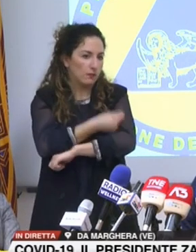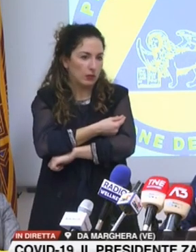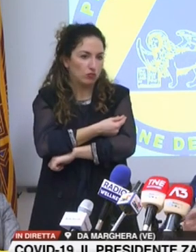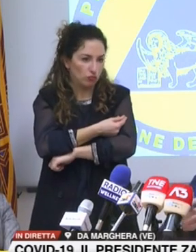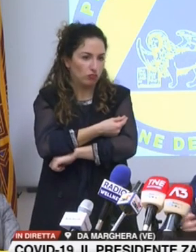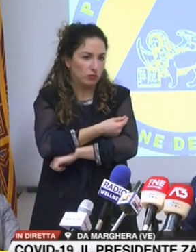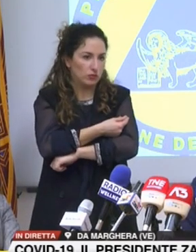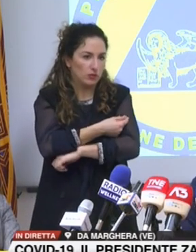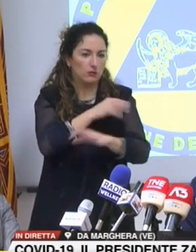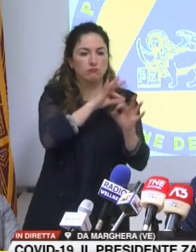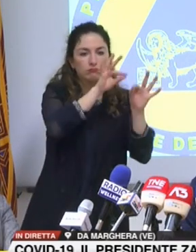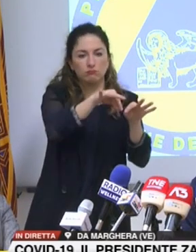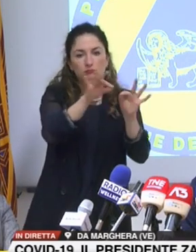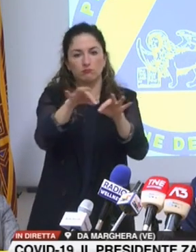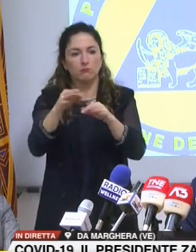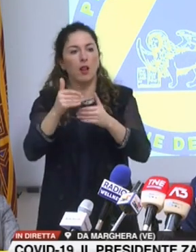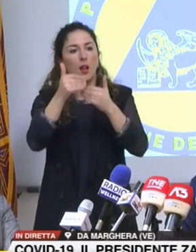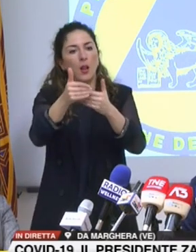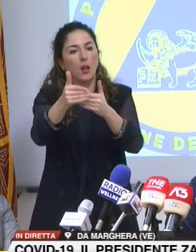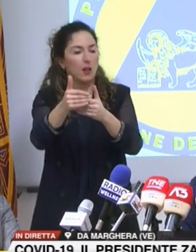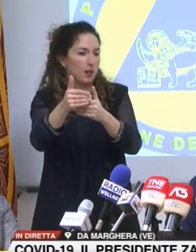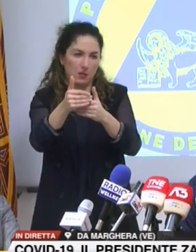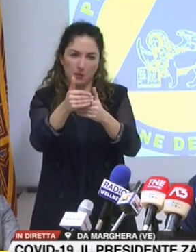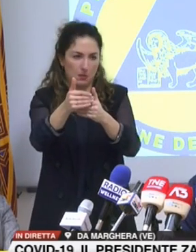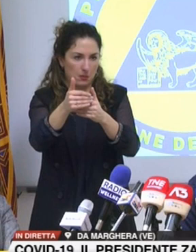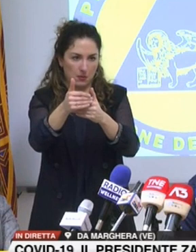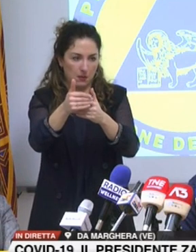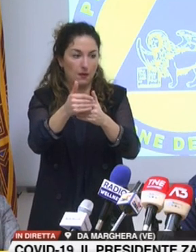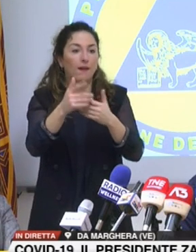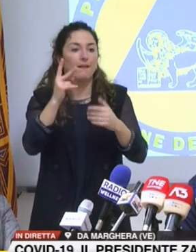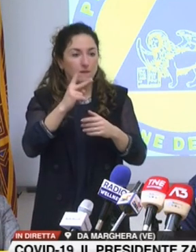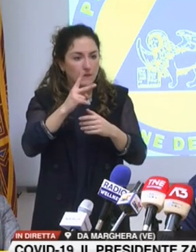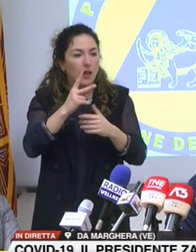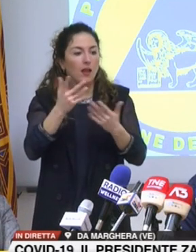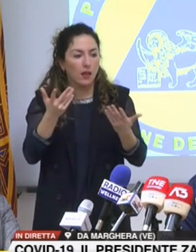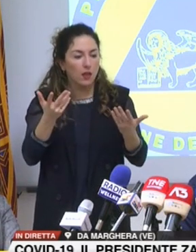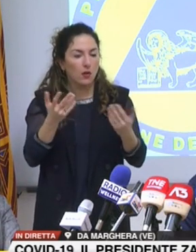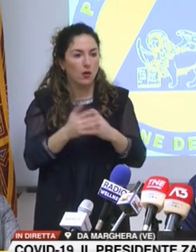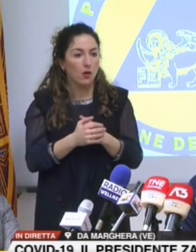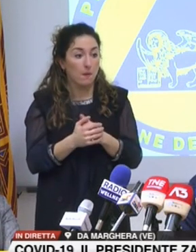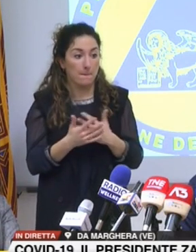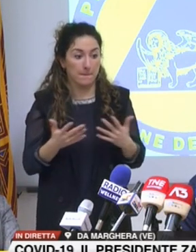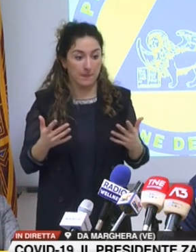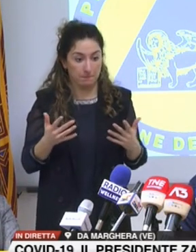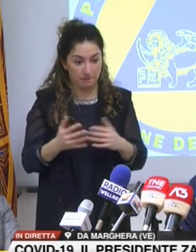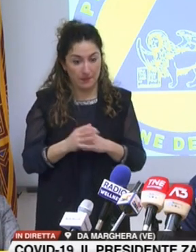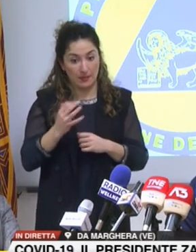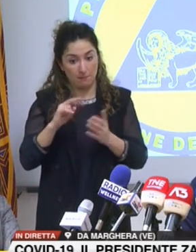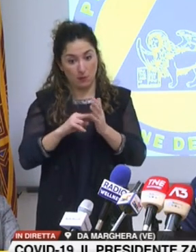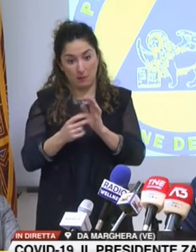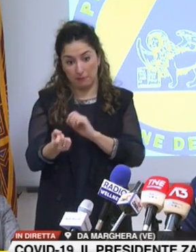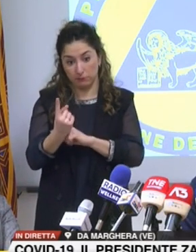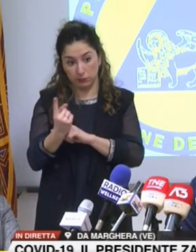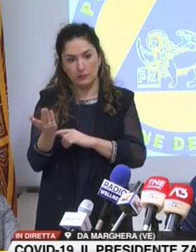non sarebbero stati posticipati a una fase in cui poi la fornitura si è ripristinata. Io credo che sì, che se questi problemi ci sono